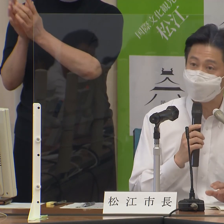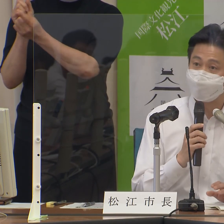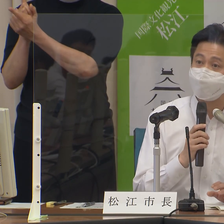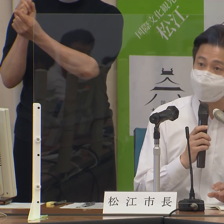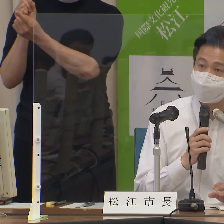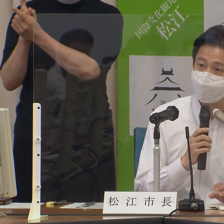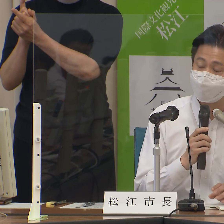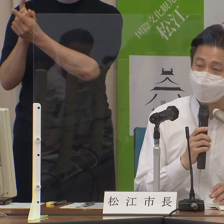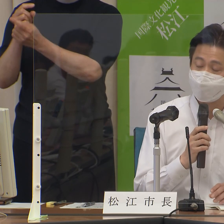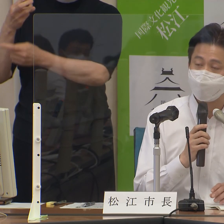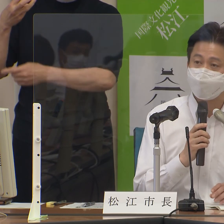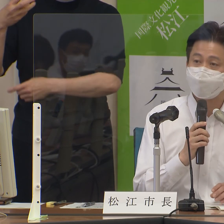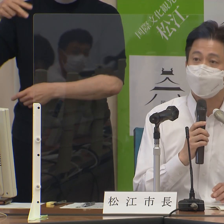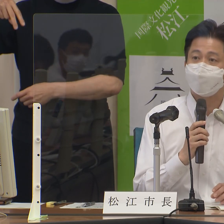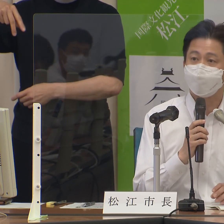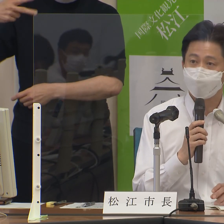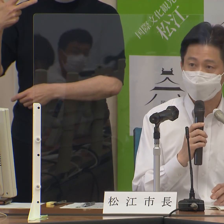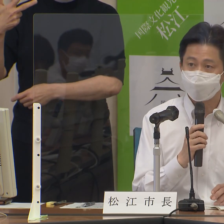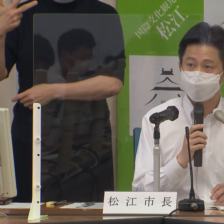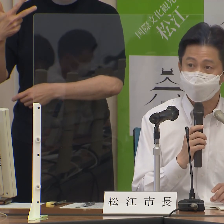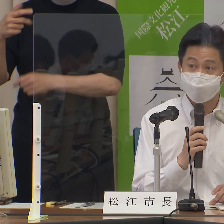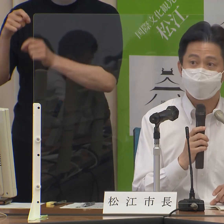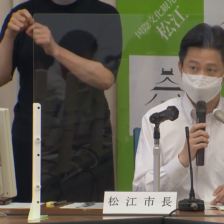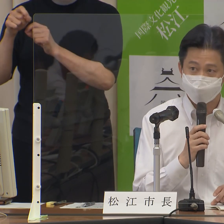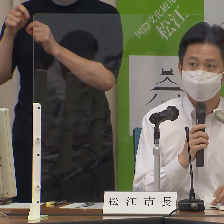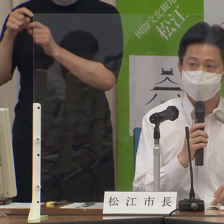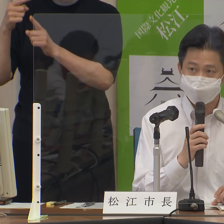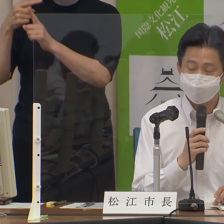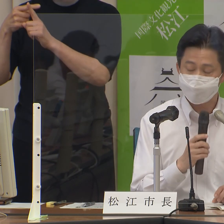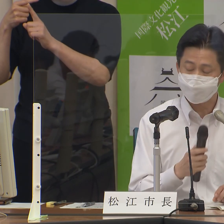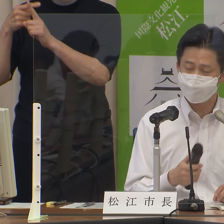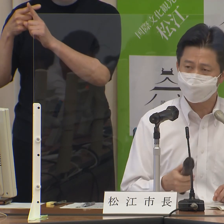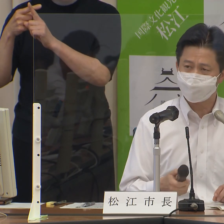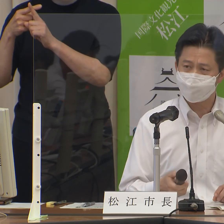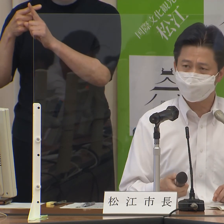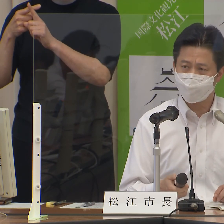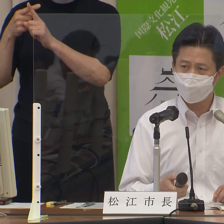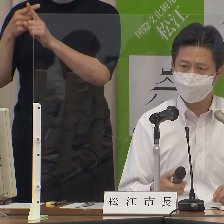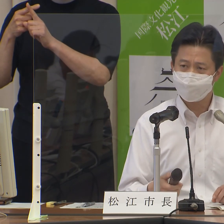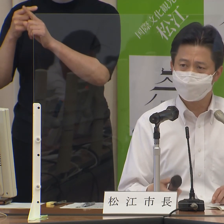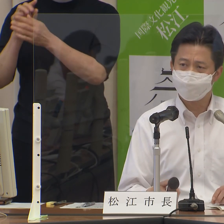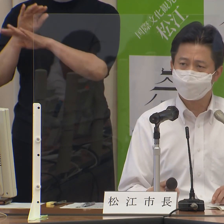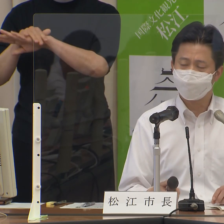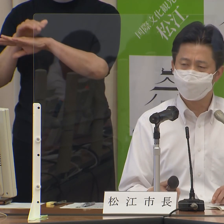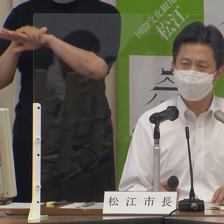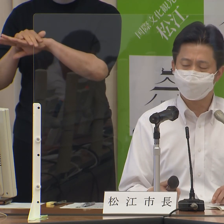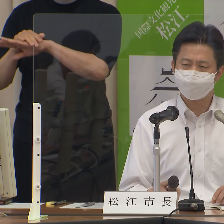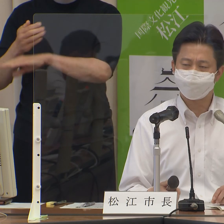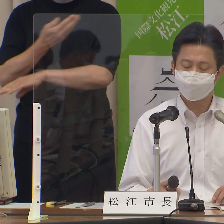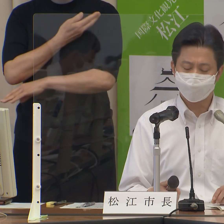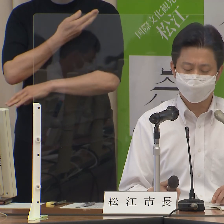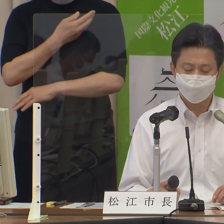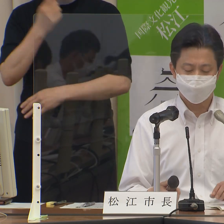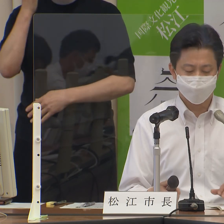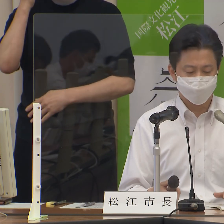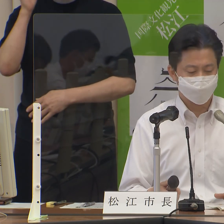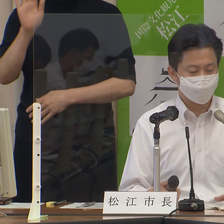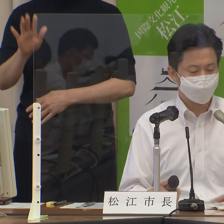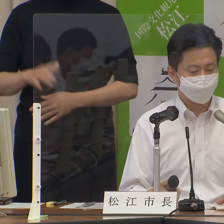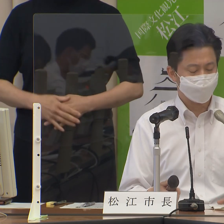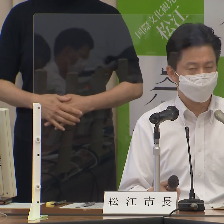みなしのですね措置というのも、これはやむを得ないものというふうに考えているところです。 ありが